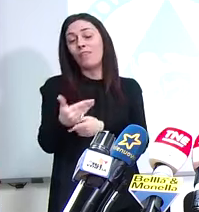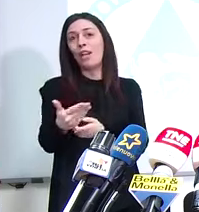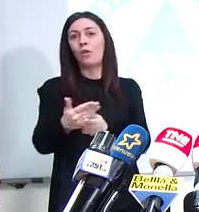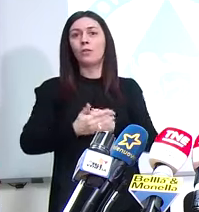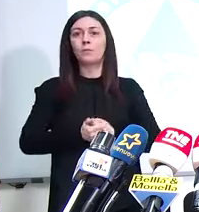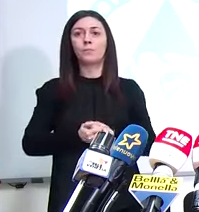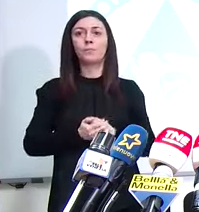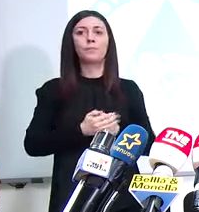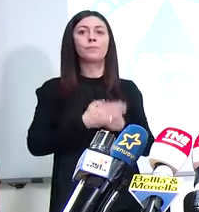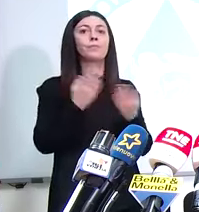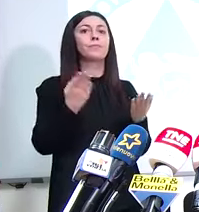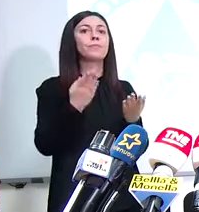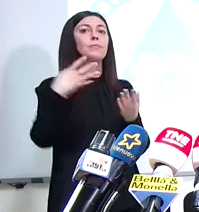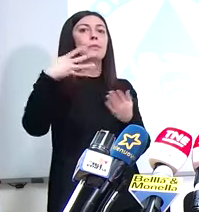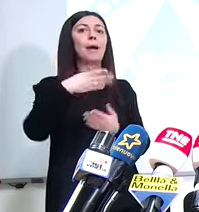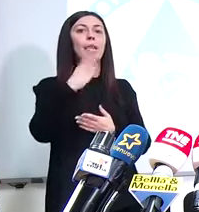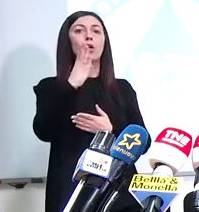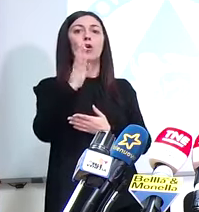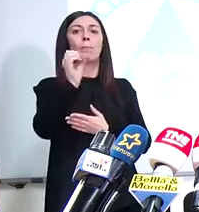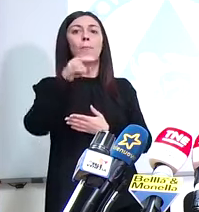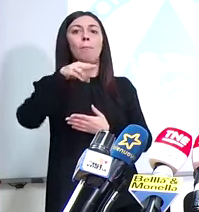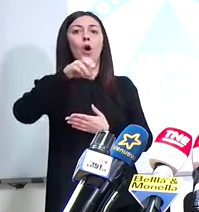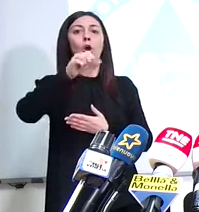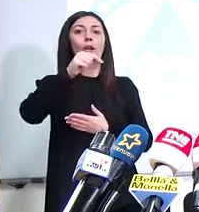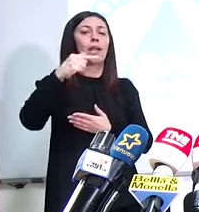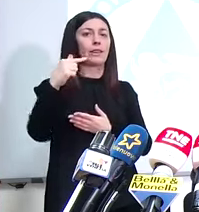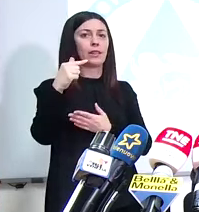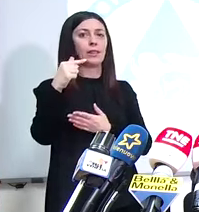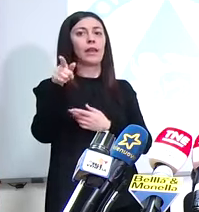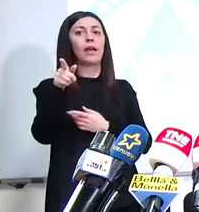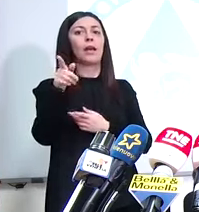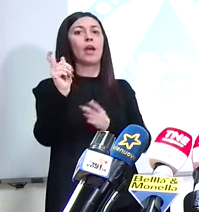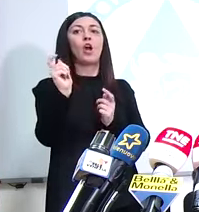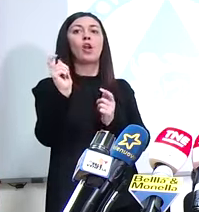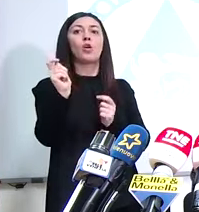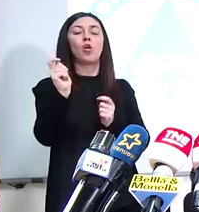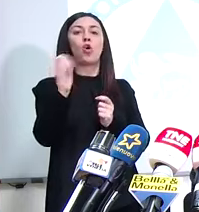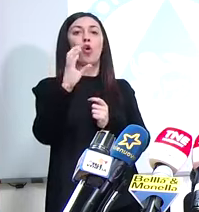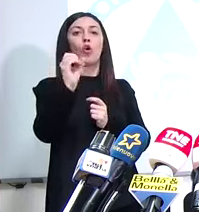marco bonet il corriere del veneto se si appropinqua ecco